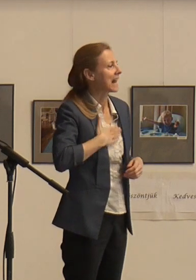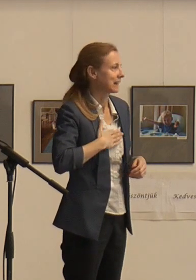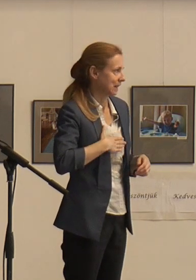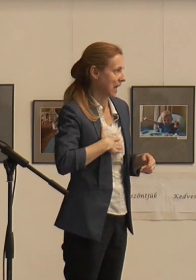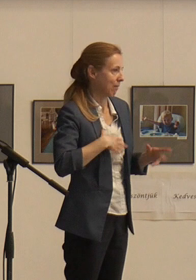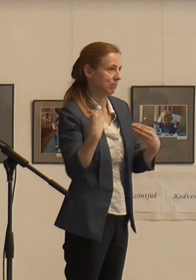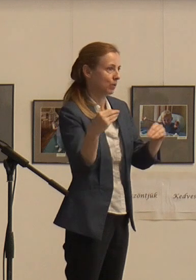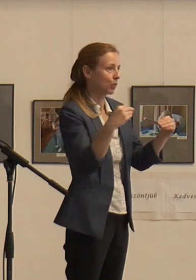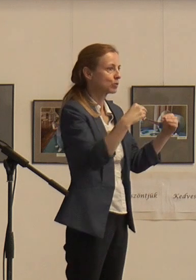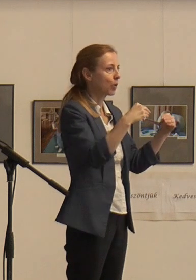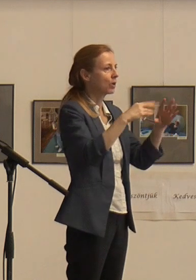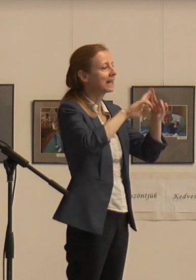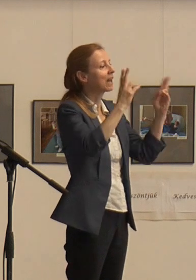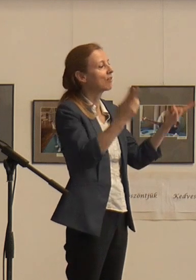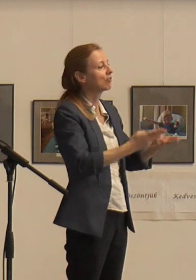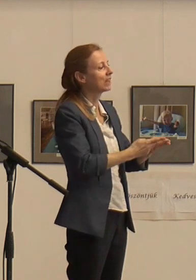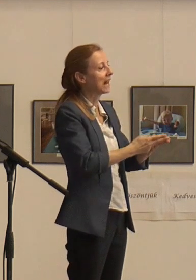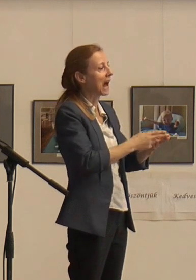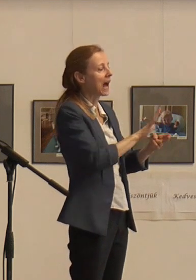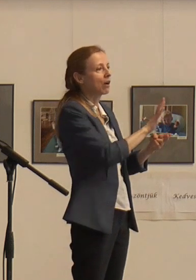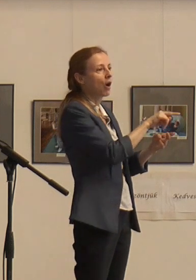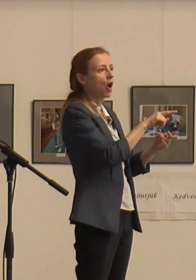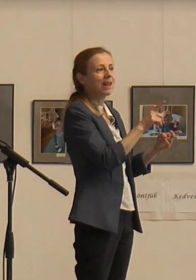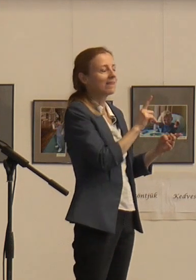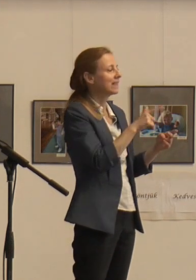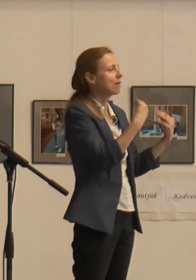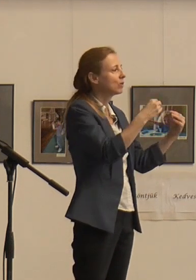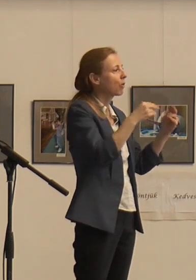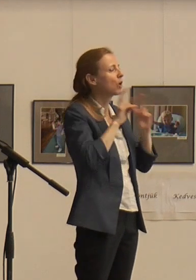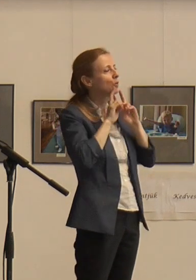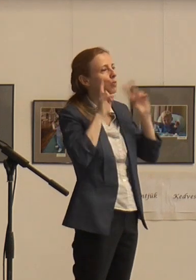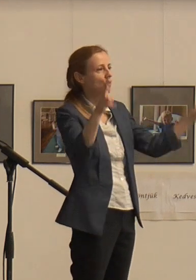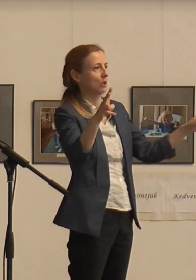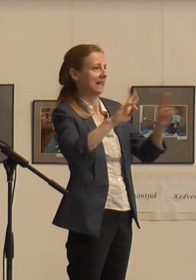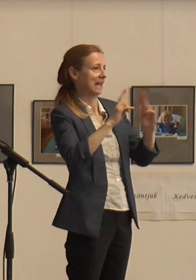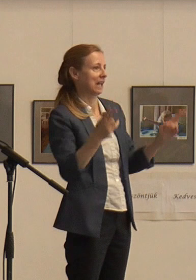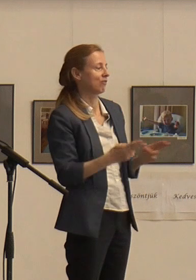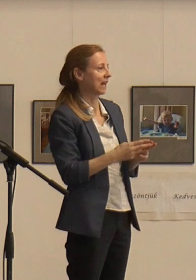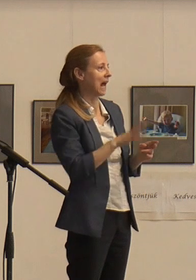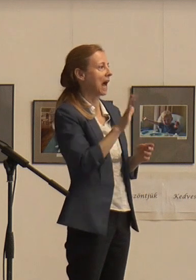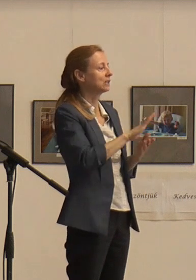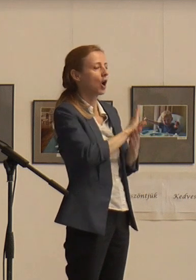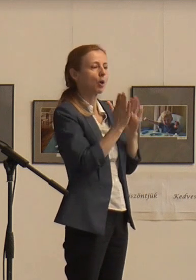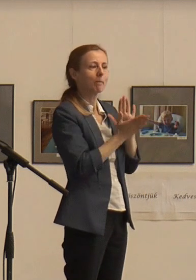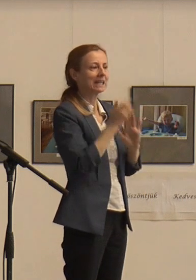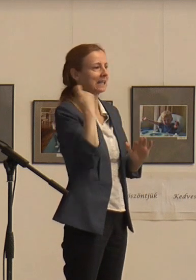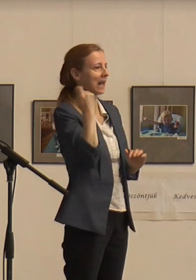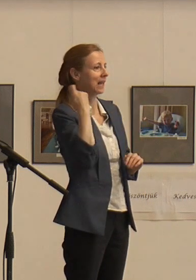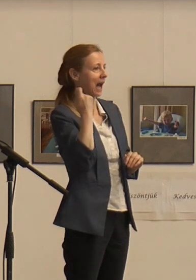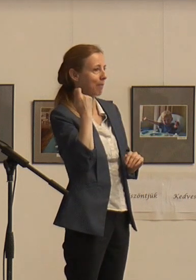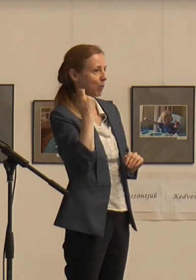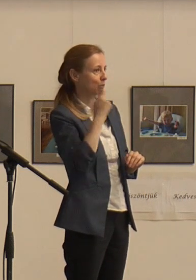közölni a nagyvilággal, mit közölni, beleülteni a világba, hogy minden háború